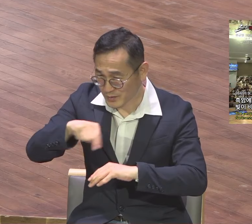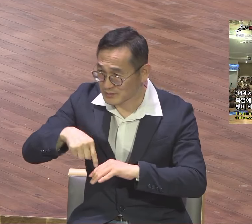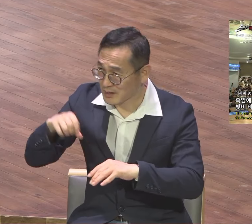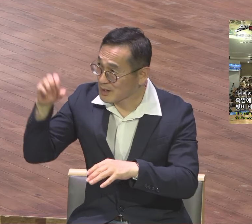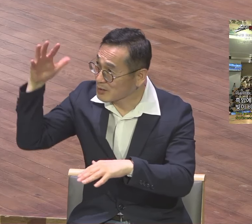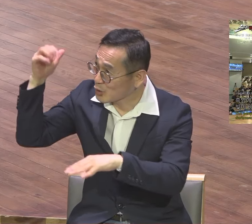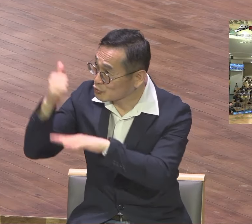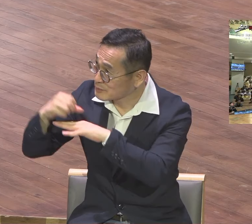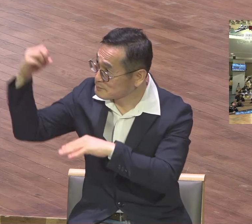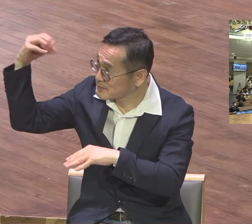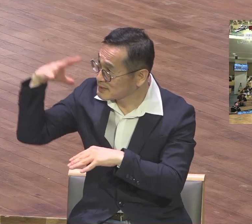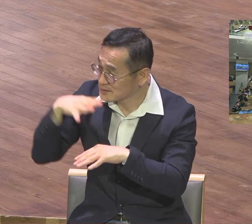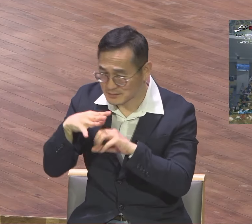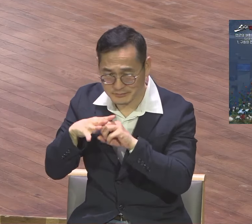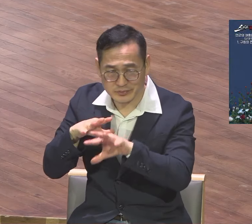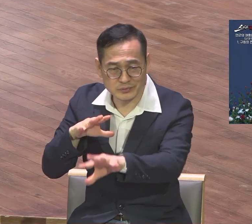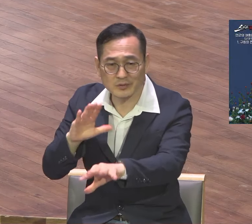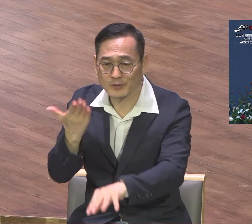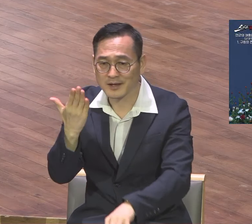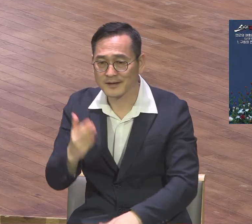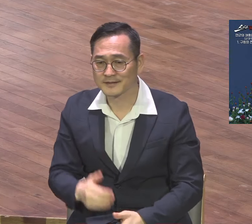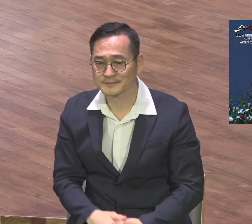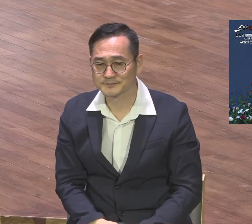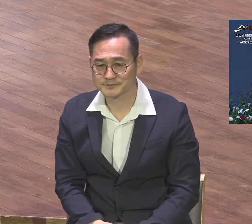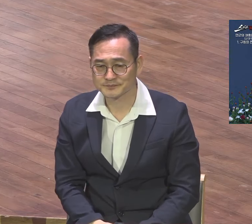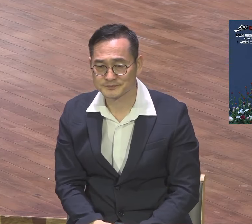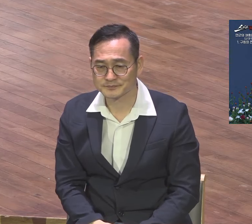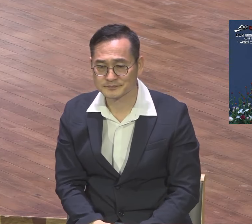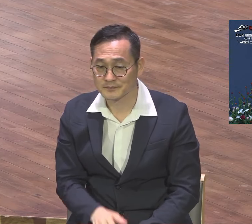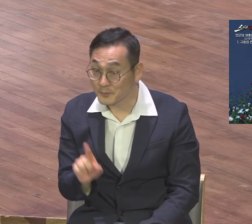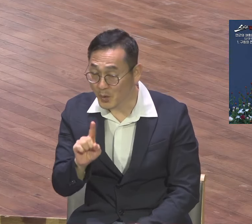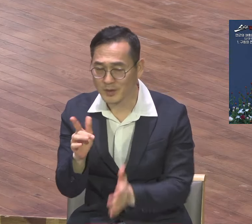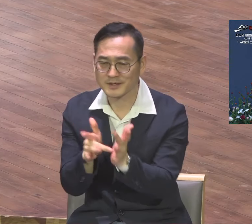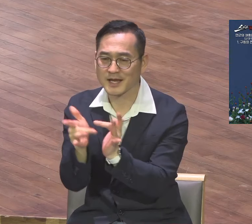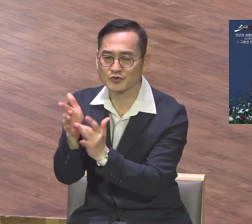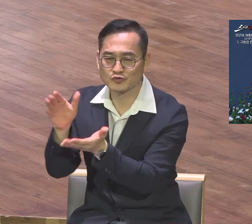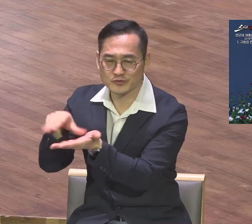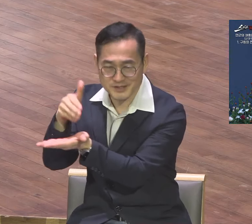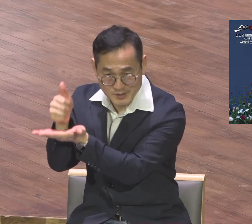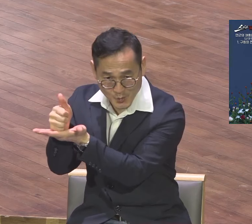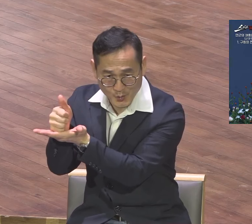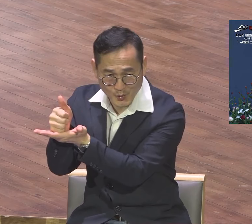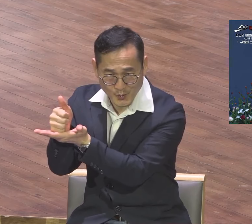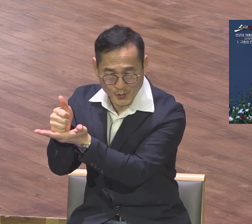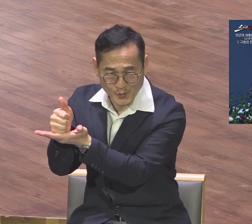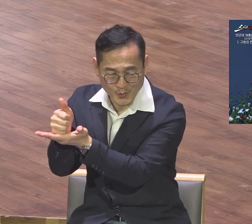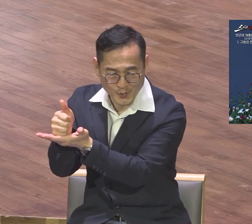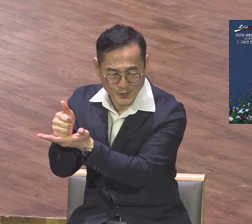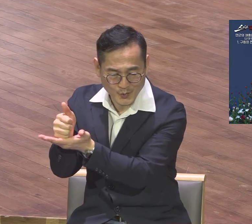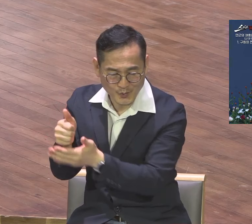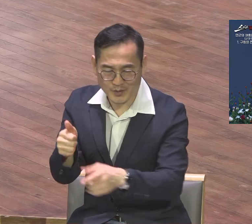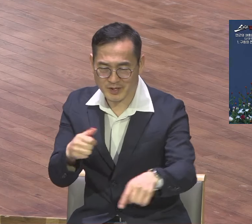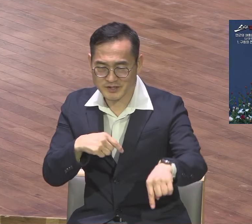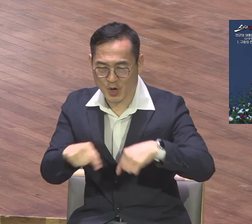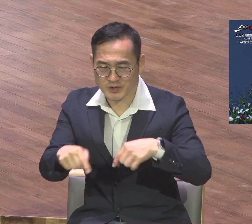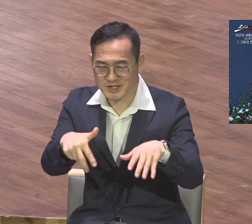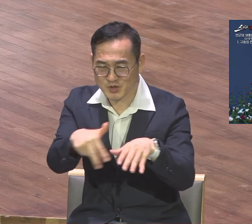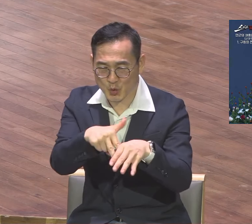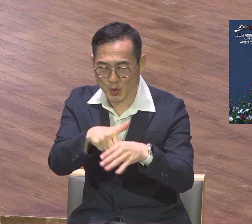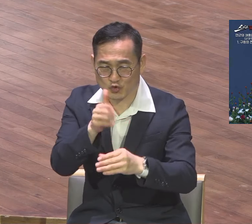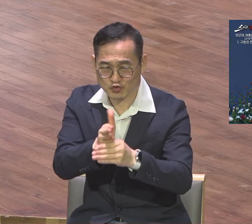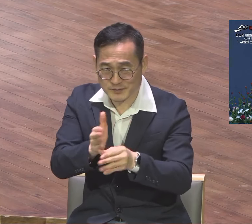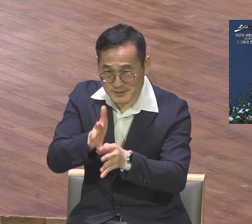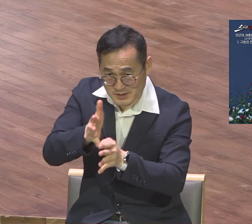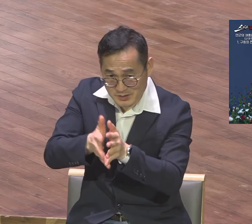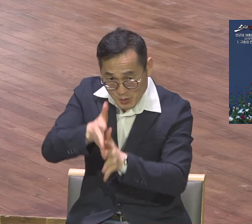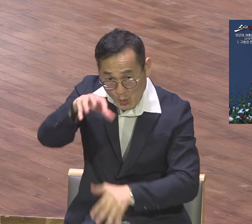빛이로다. 자, 이 말씀은요, 메시아 그리스도가 당시 정치와 종교의